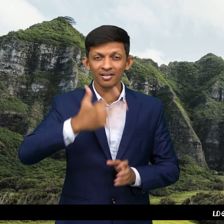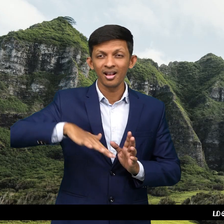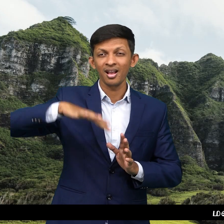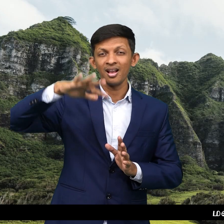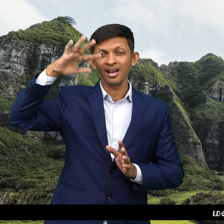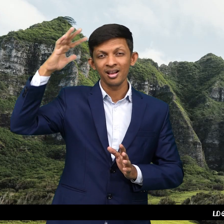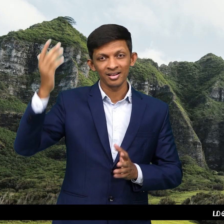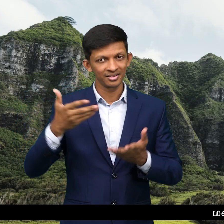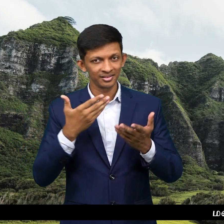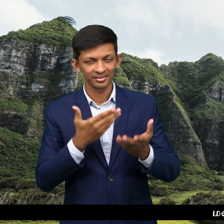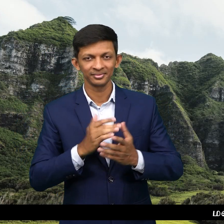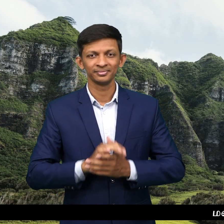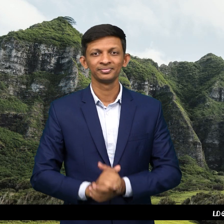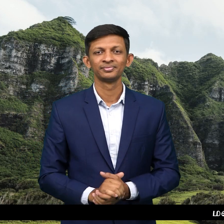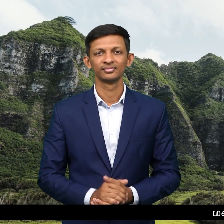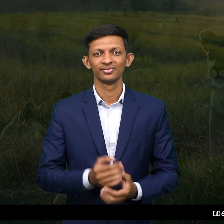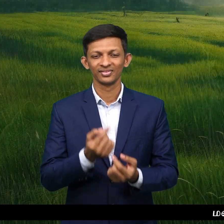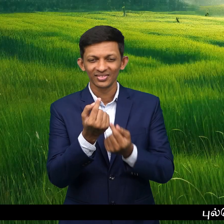மலைகள்,